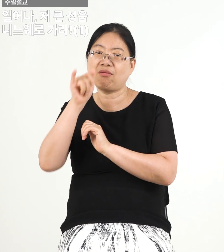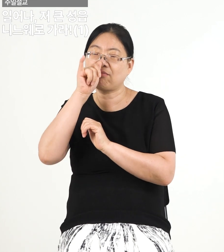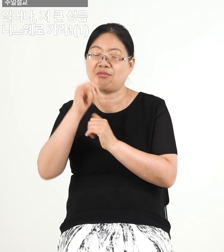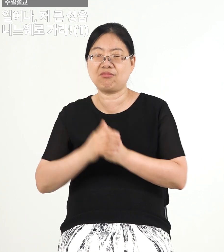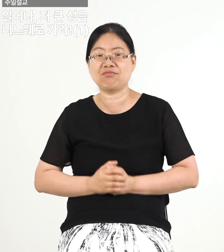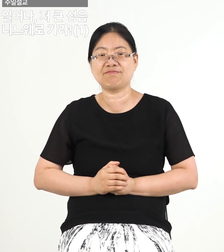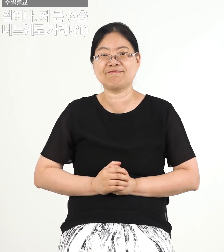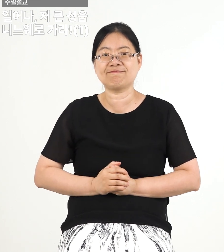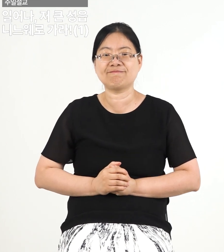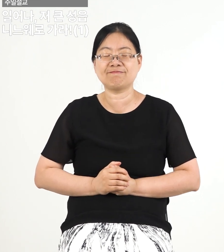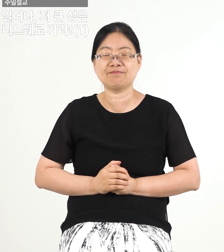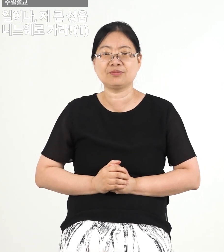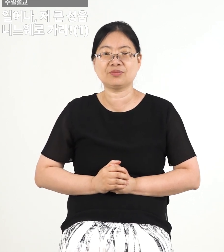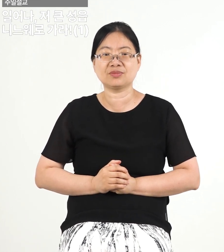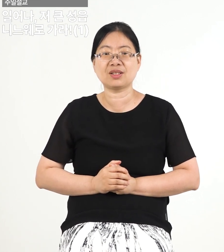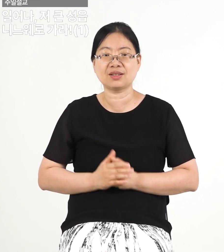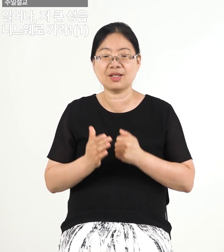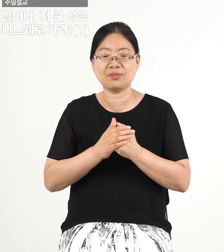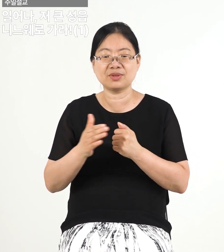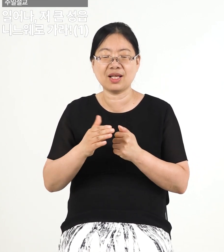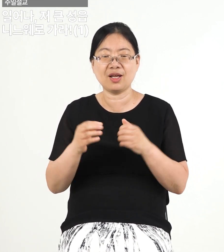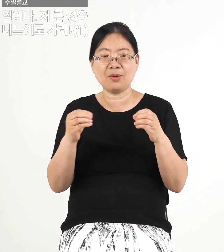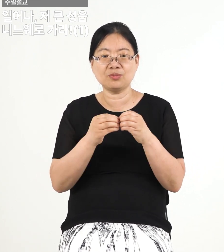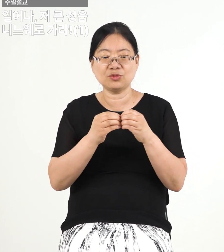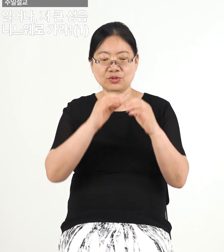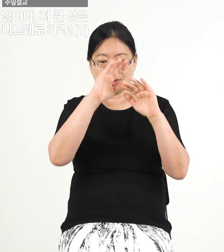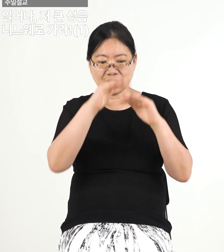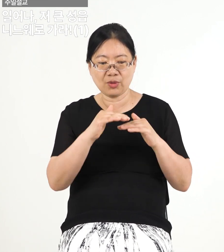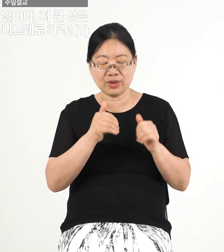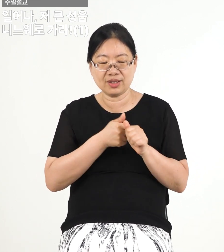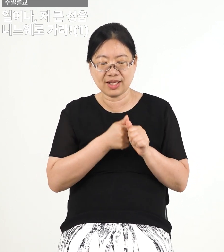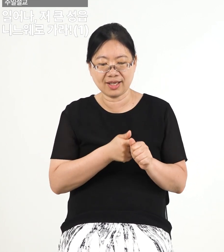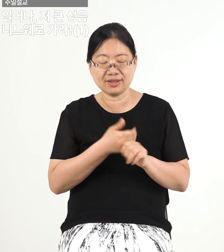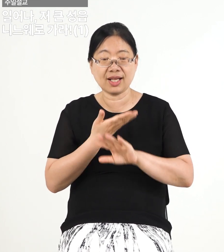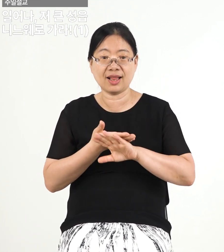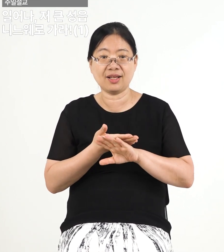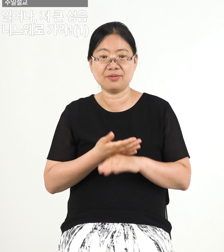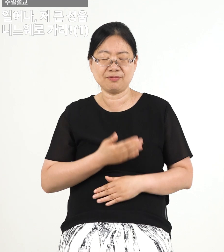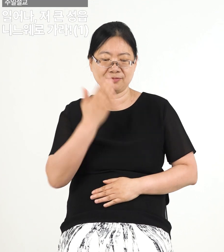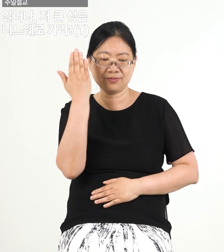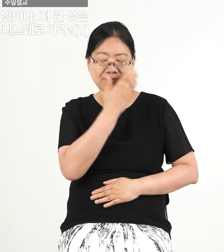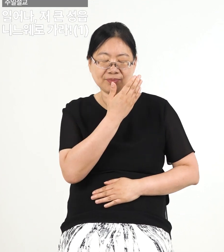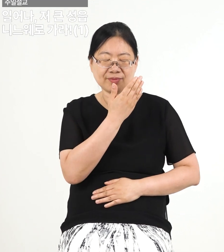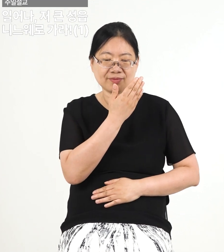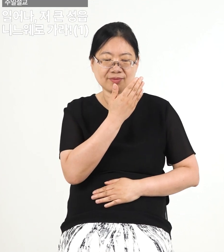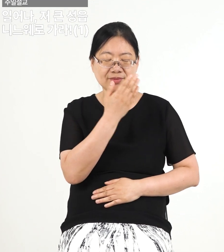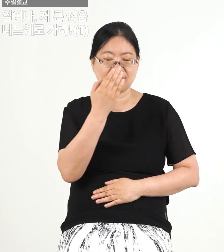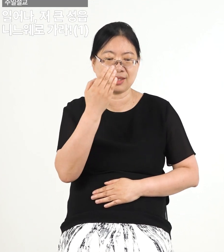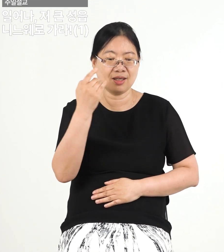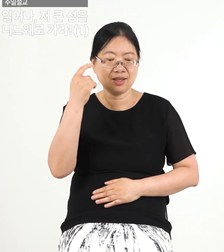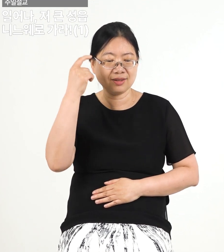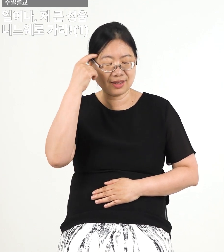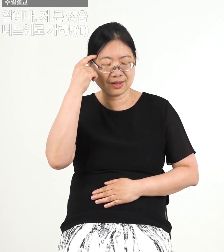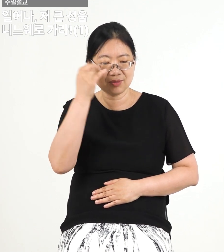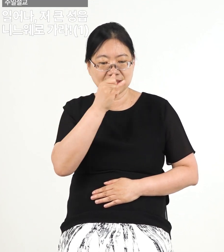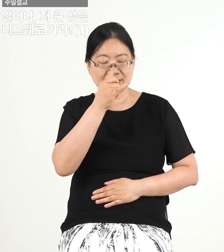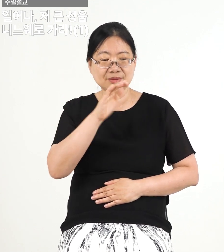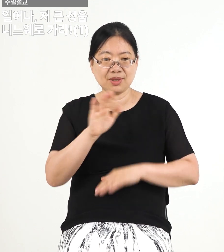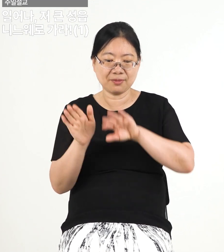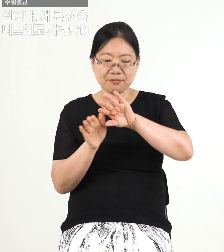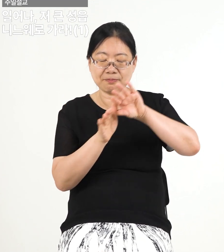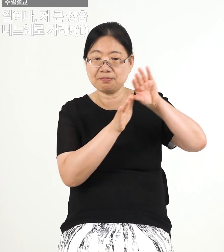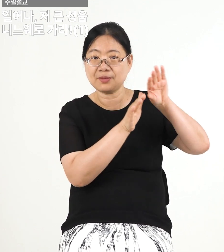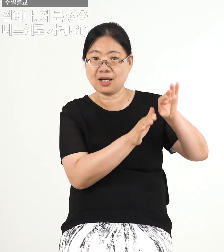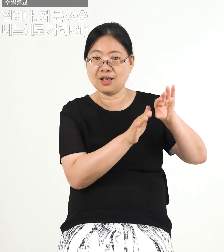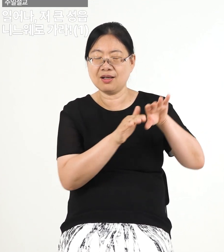있습니다. 어떤 맥락이냐에 따라서. 그러니까 순결하다는 이미지도 당연히 있겠지만 반면에